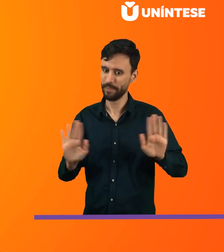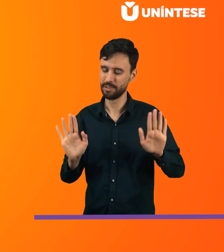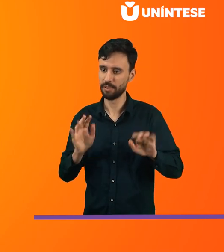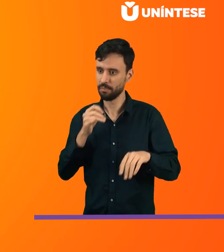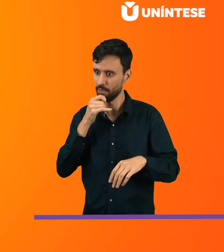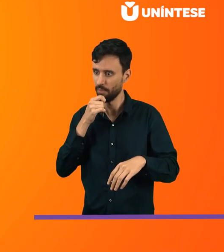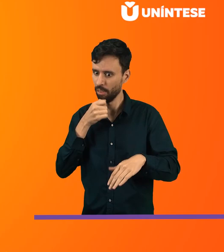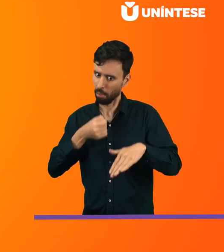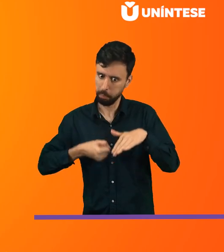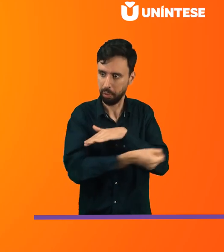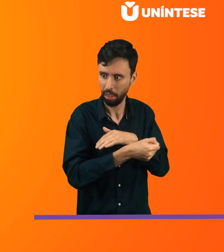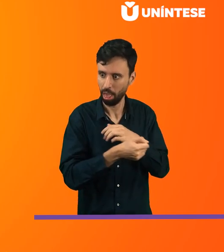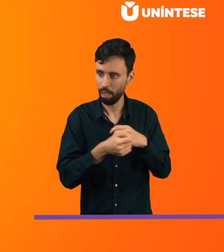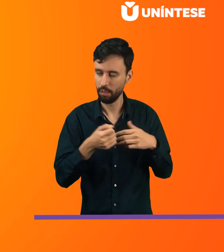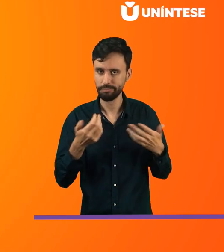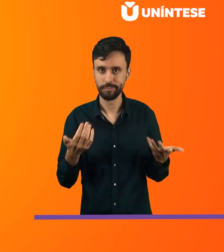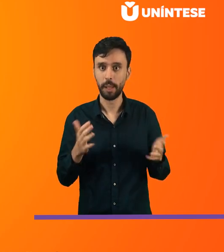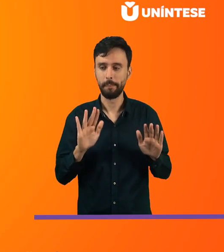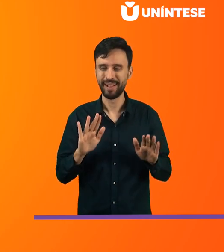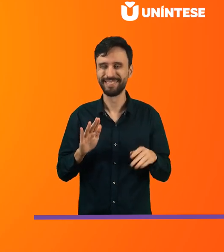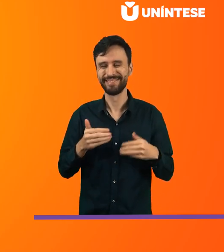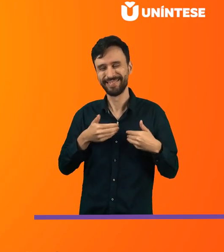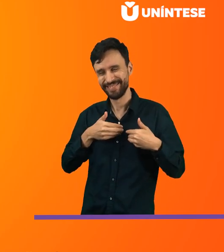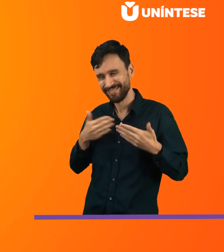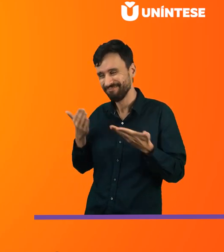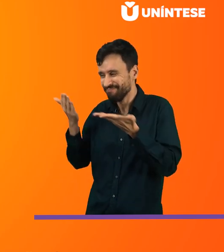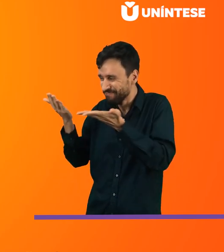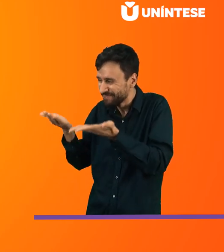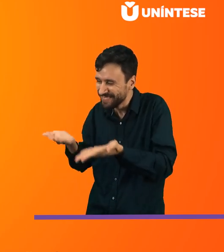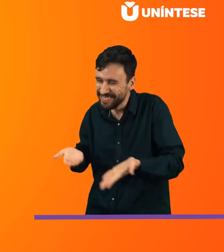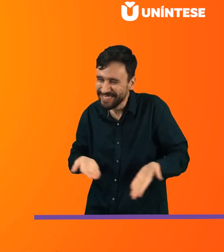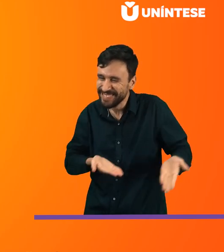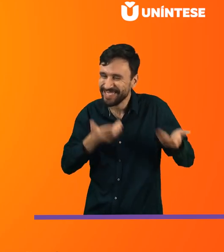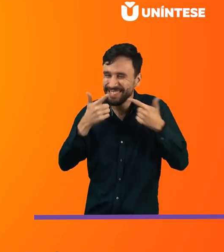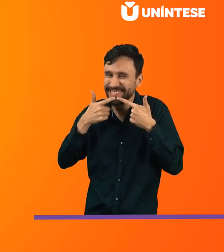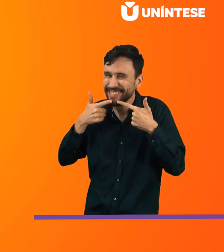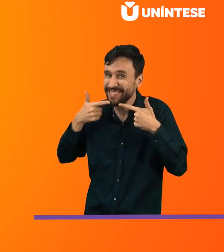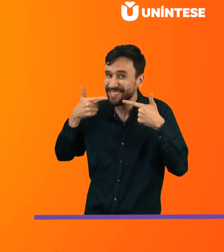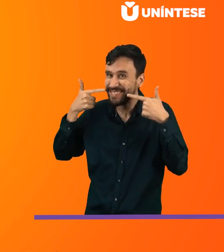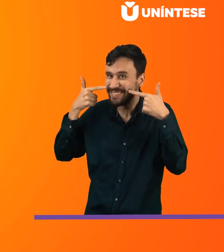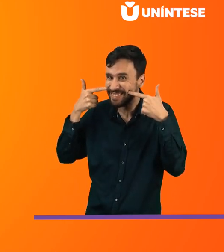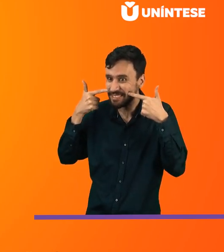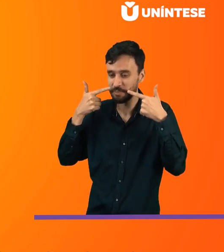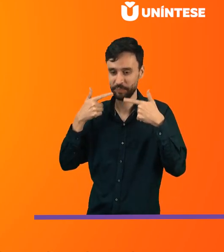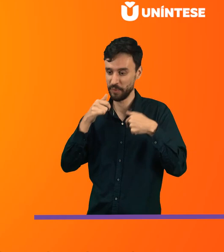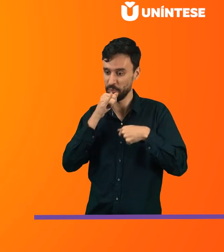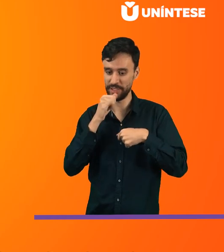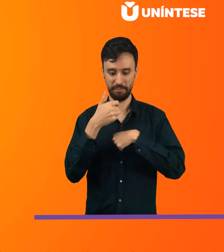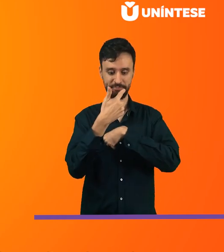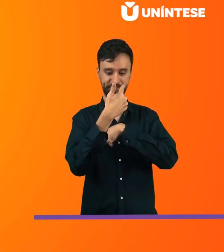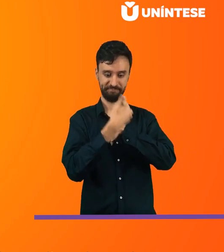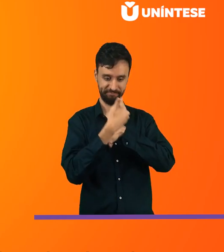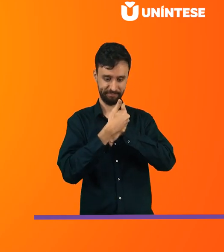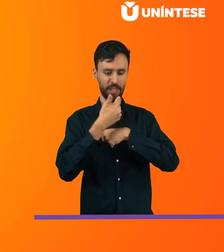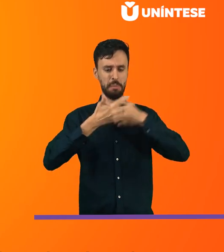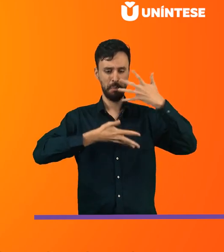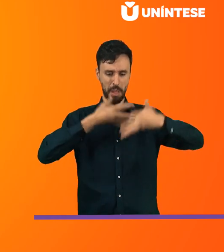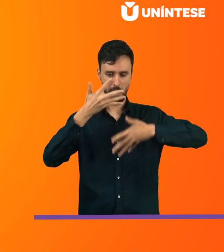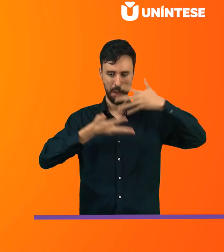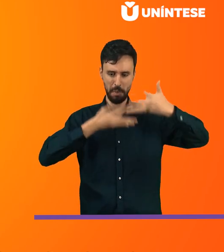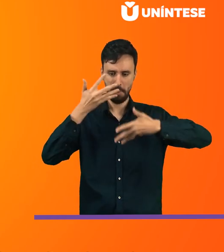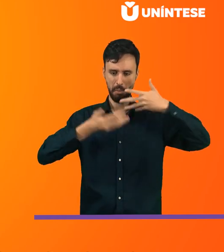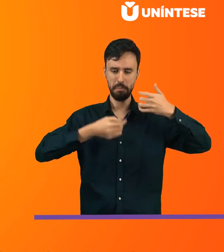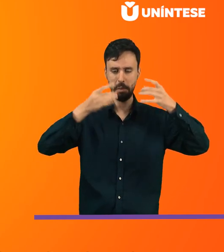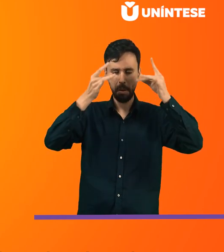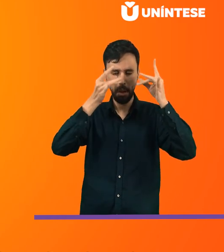obrigação de ir ao evento que você convidou. Mas você convida com o coração aberto, todo contente. Faz um vídeo convidando o